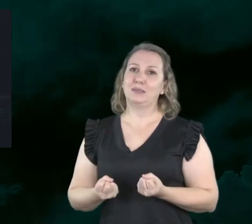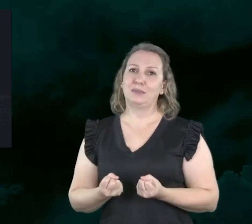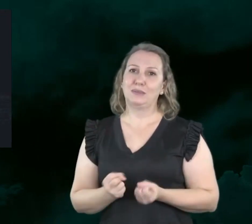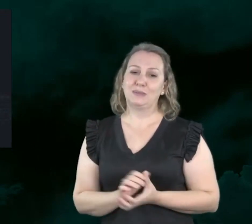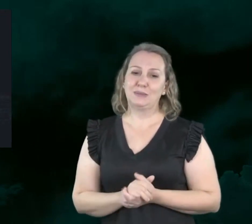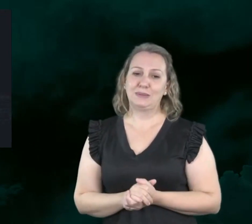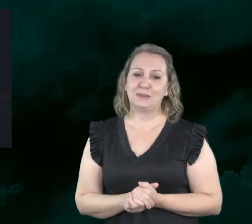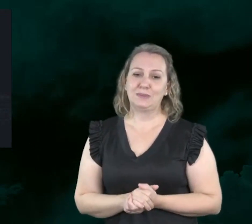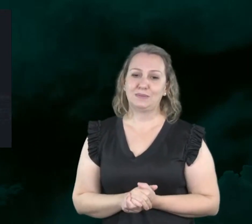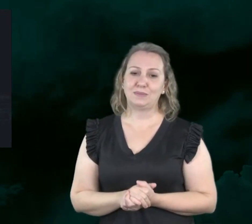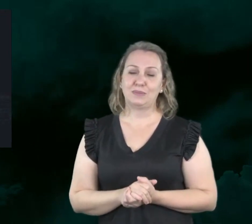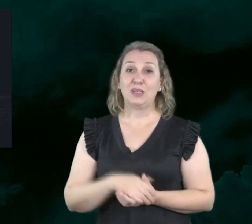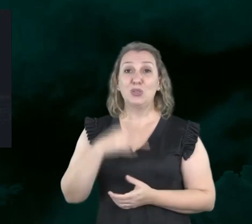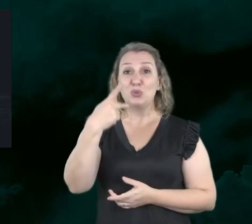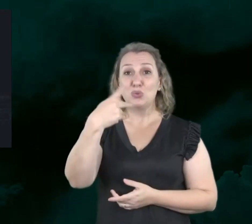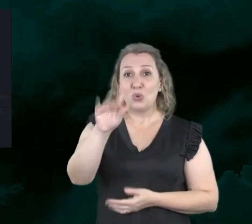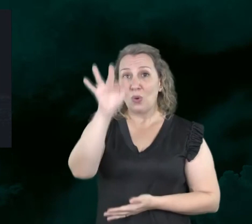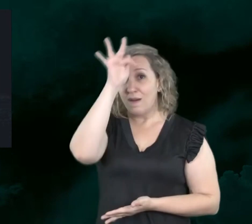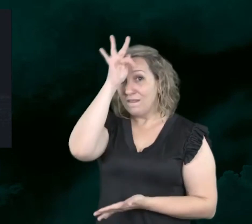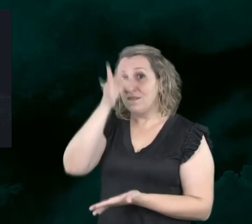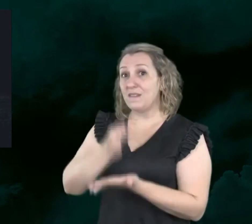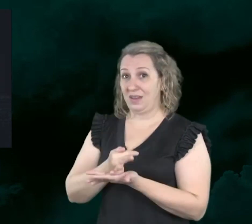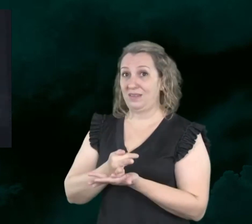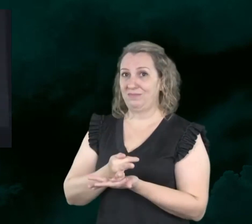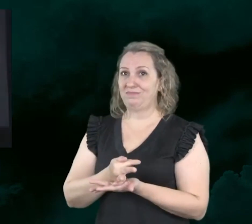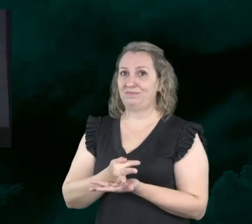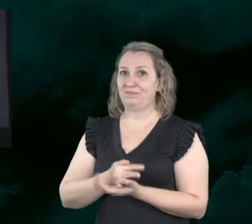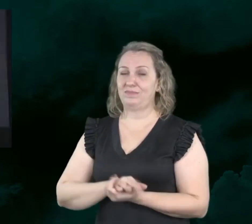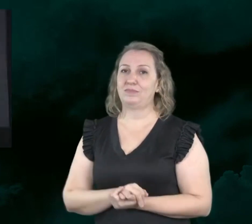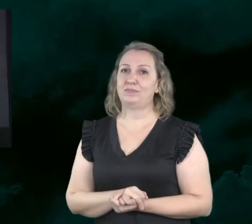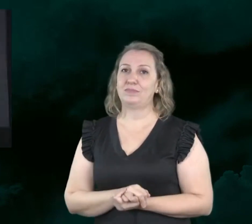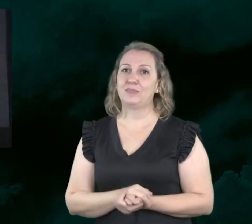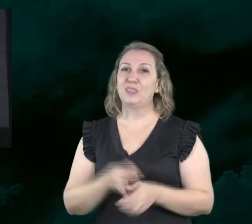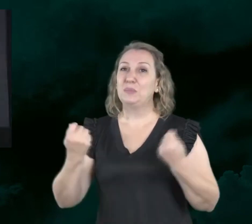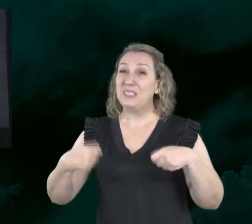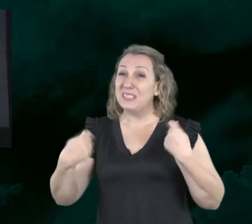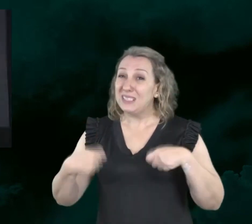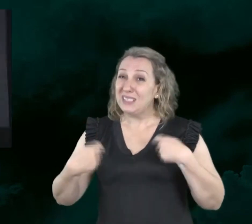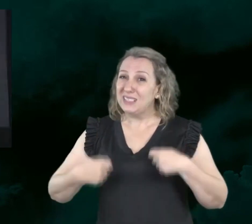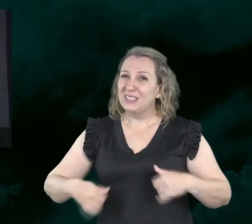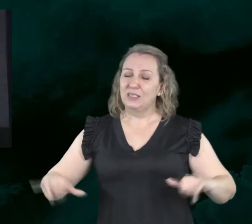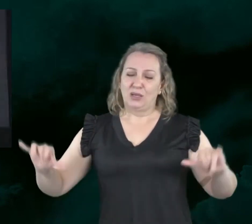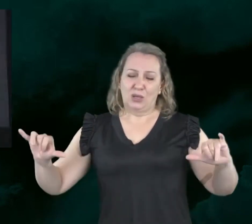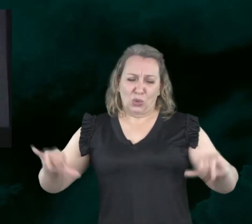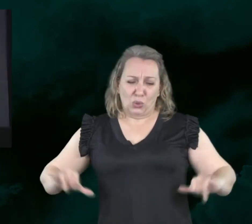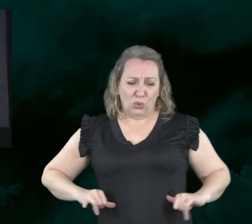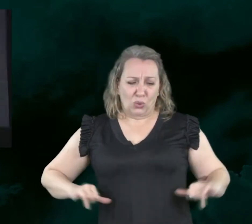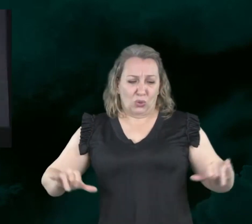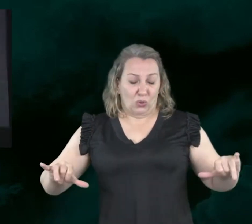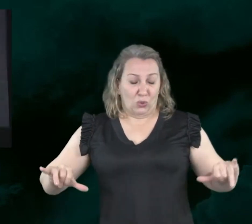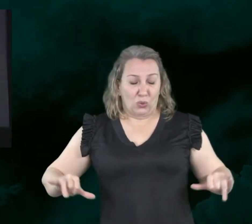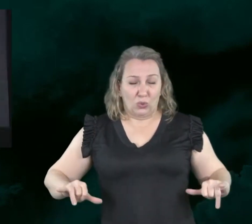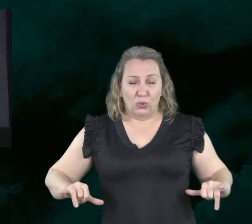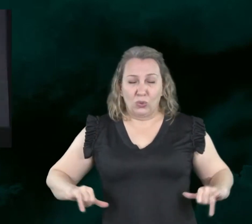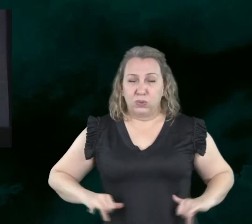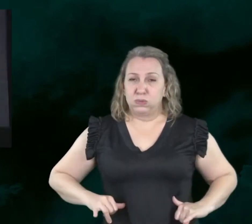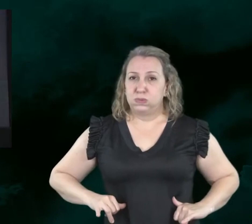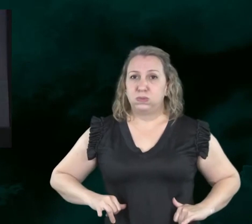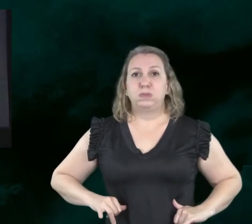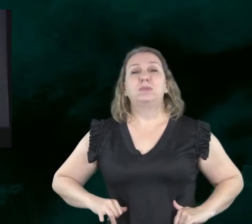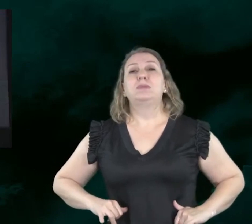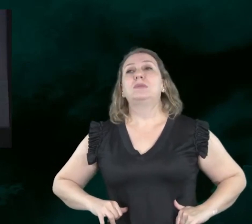fé precisa passar por tribulações, por perseverança e